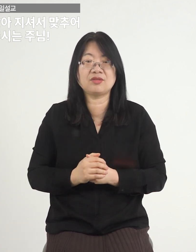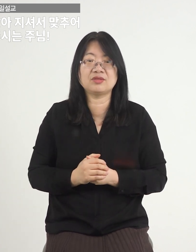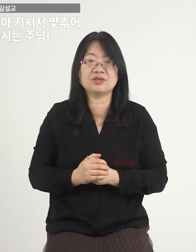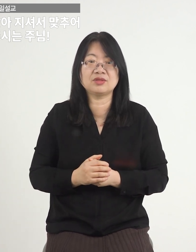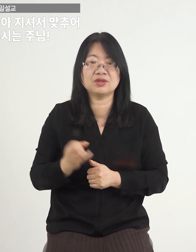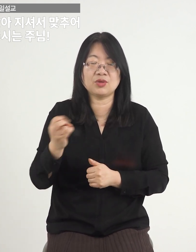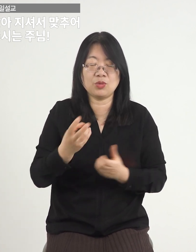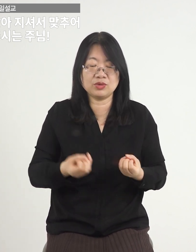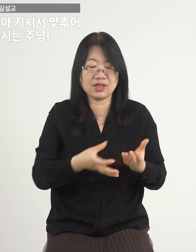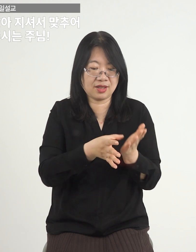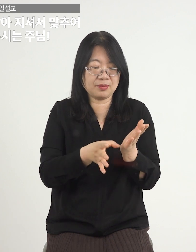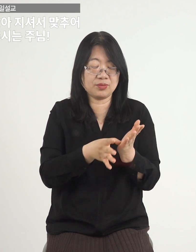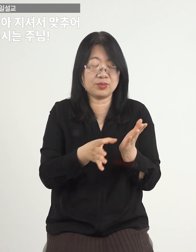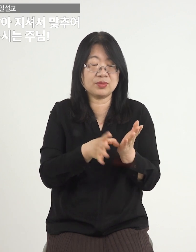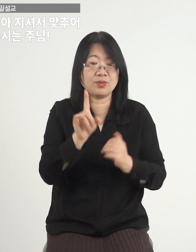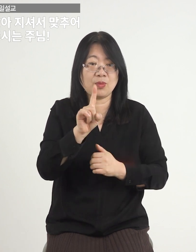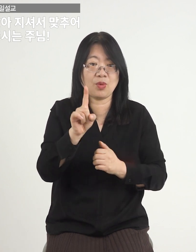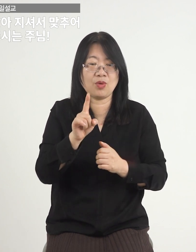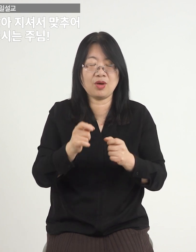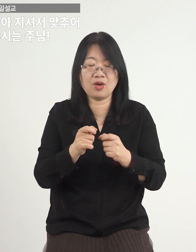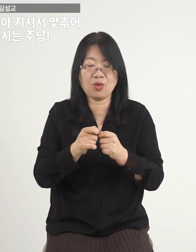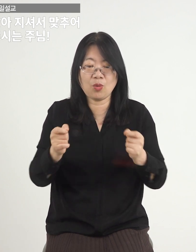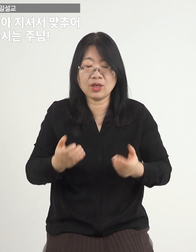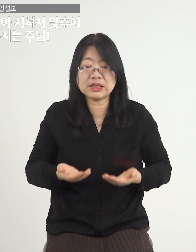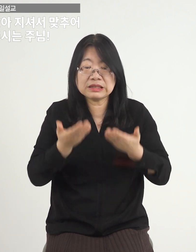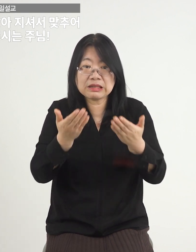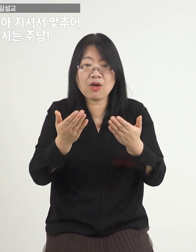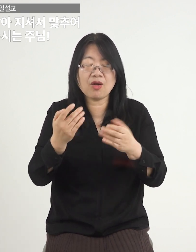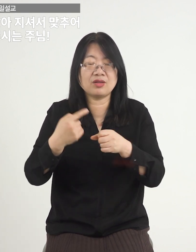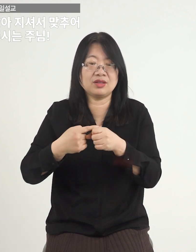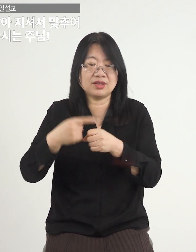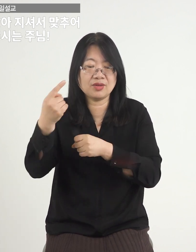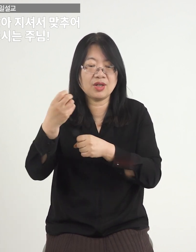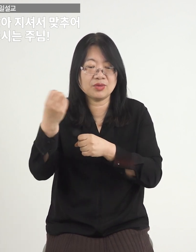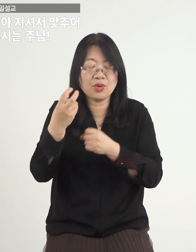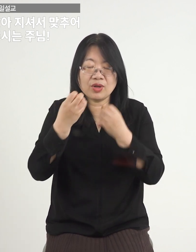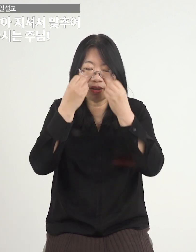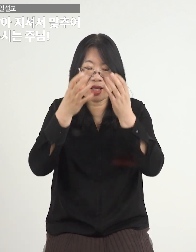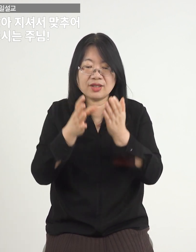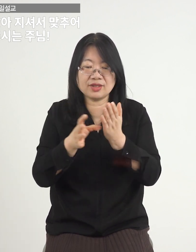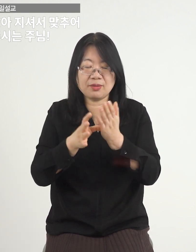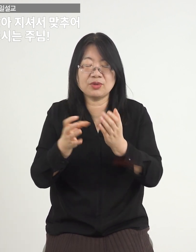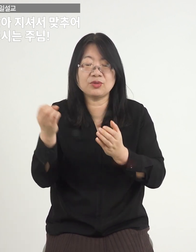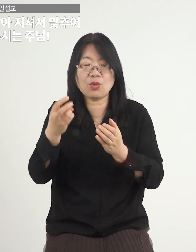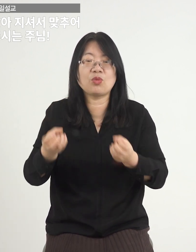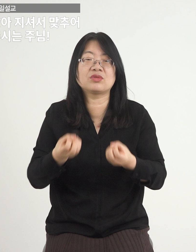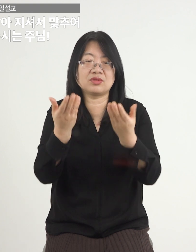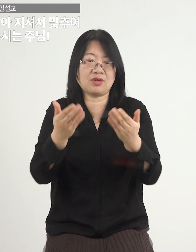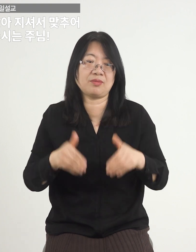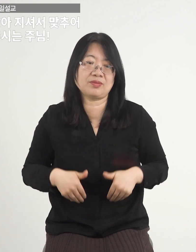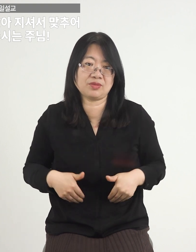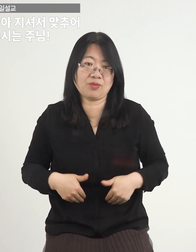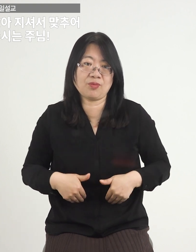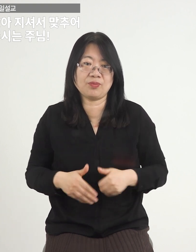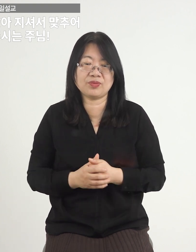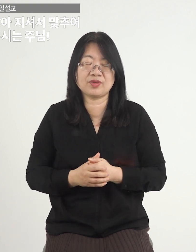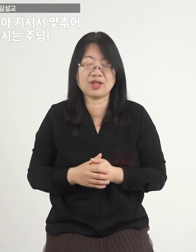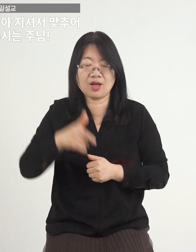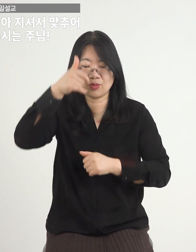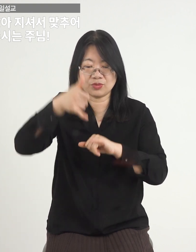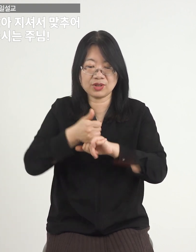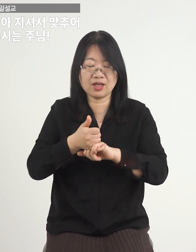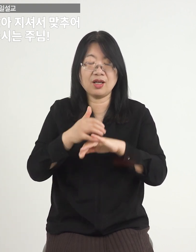그리고 제물도 올해 드렸으면 내년에 새로운 제물을 또 드려야 돼요. 그러니까